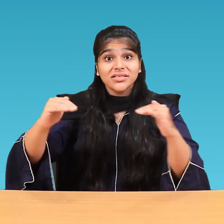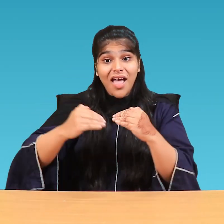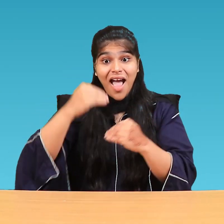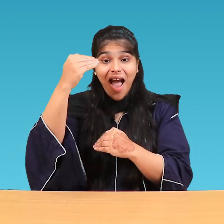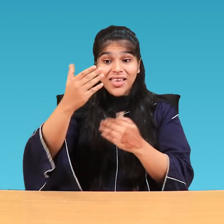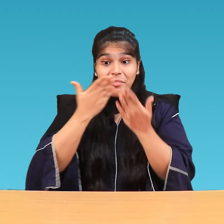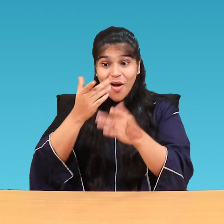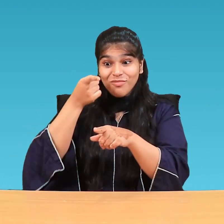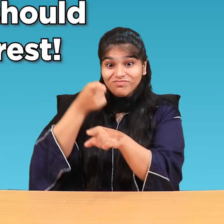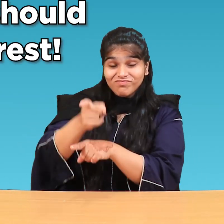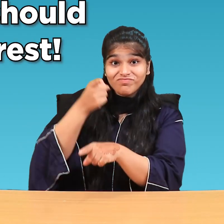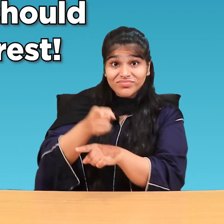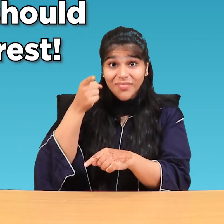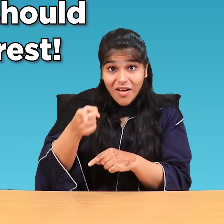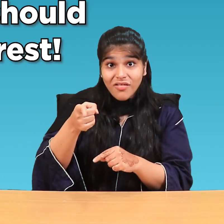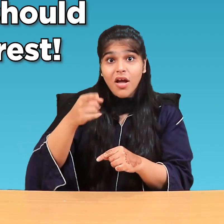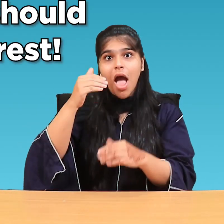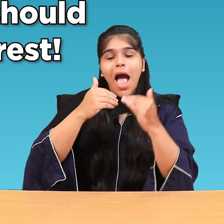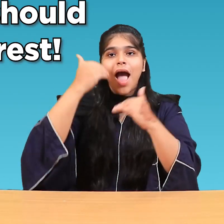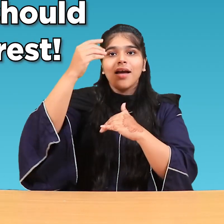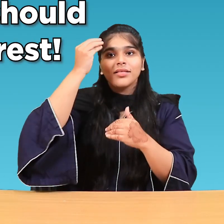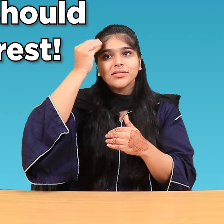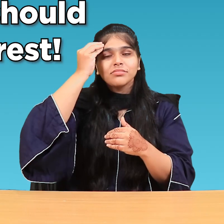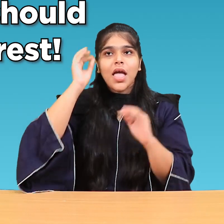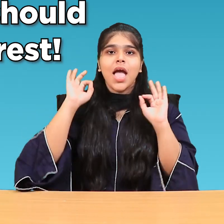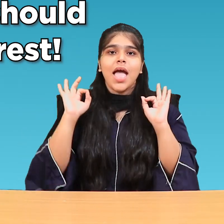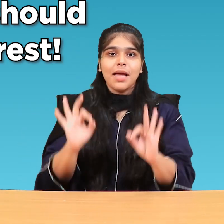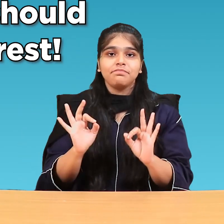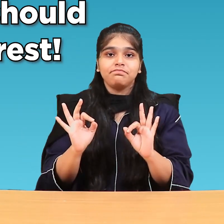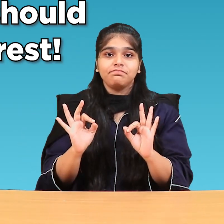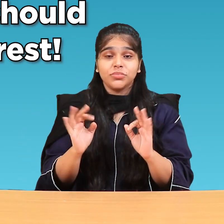जो पढ़ाएंगे वही उनके दिमाग में बैठेगा। तो दिस इज